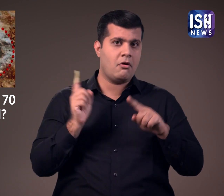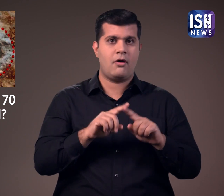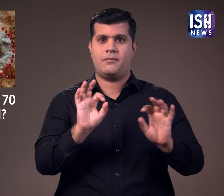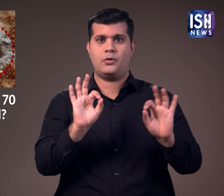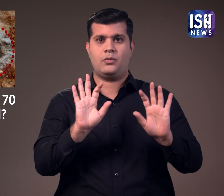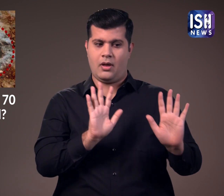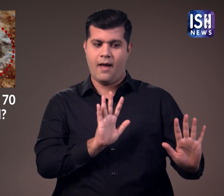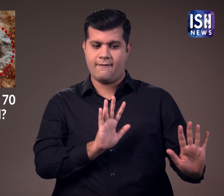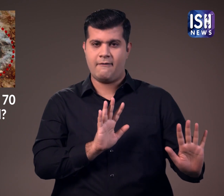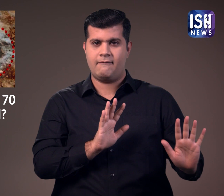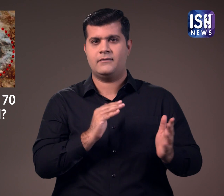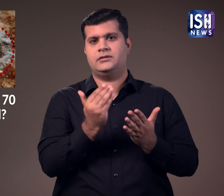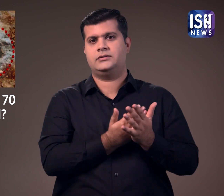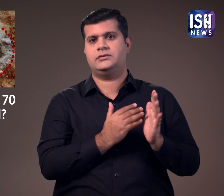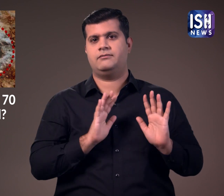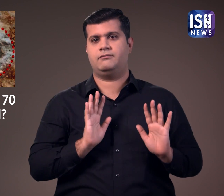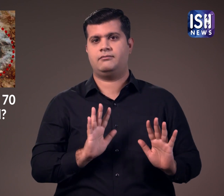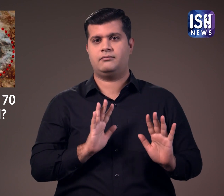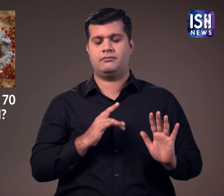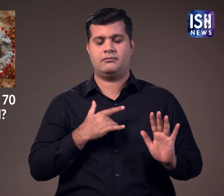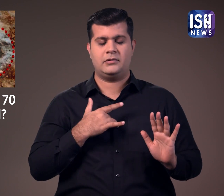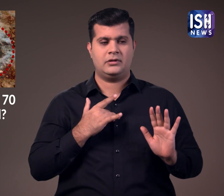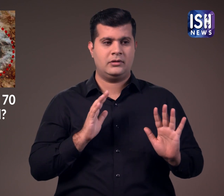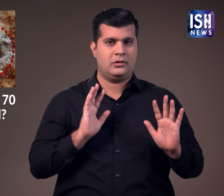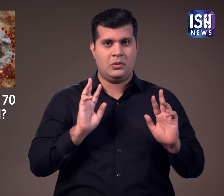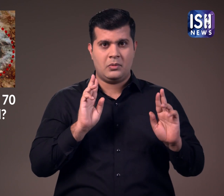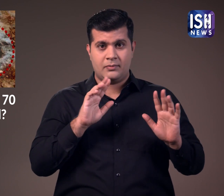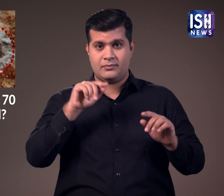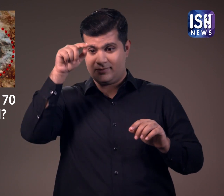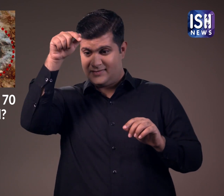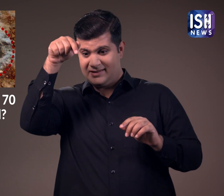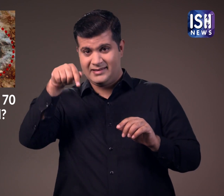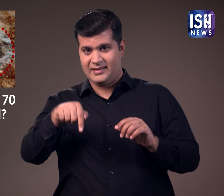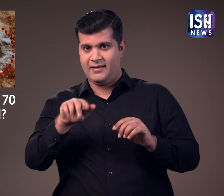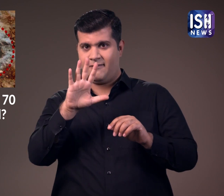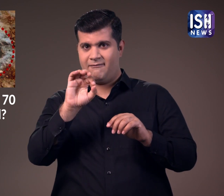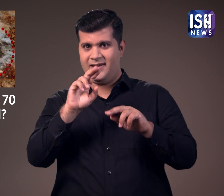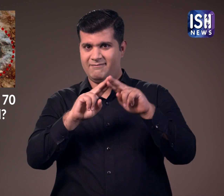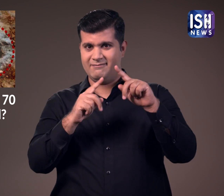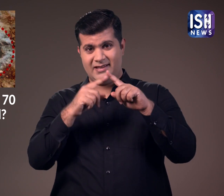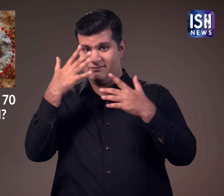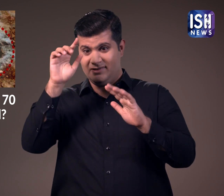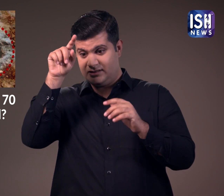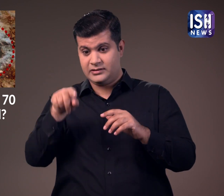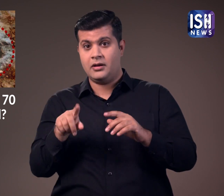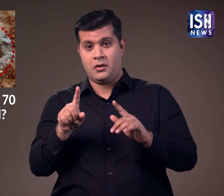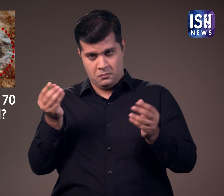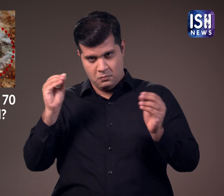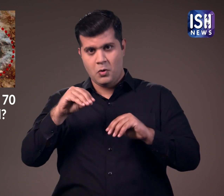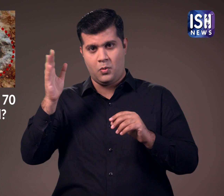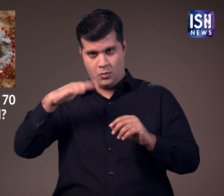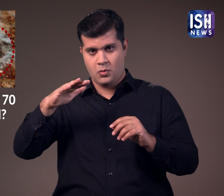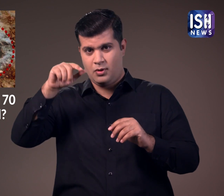लड़के को कुछ नहीं हुआ है और वह सुरक्षित है करीब 60-65 फिट की खुदाई के बाद